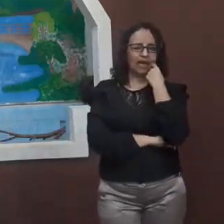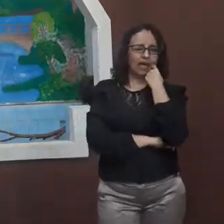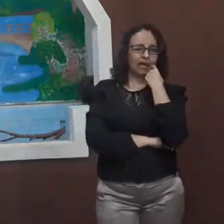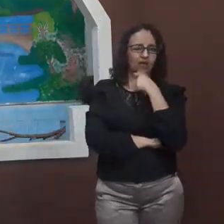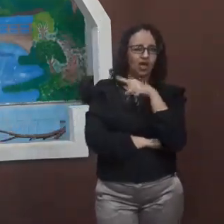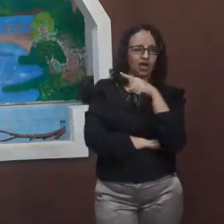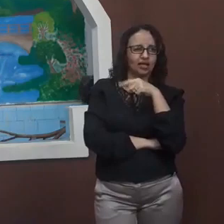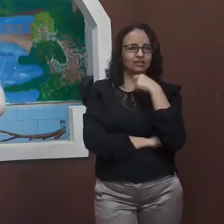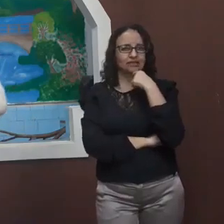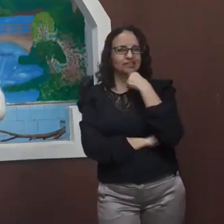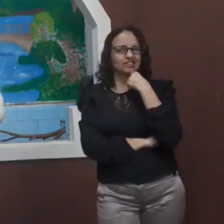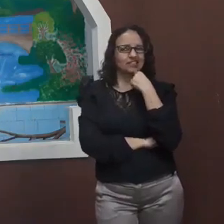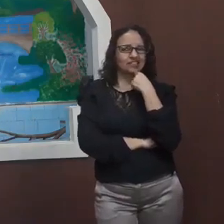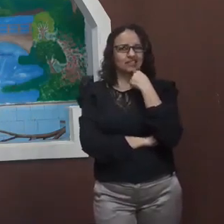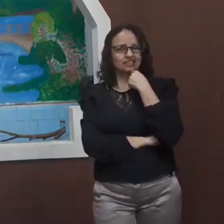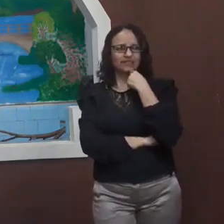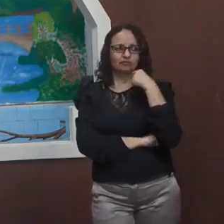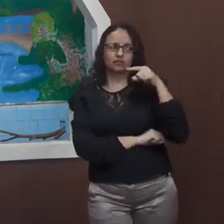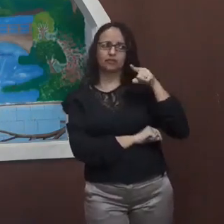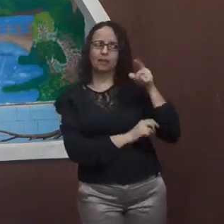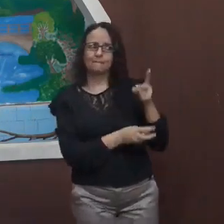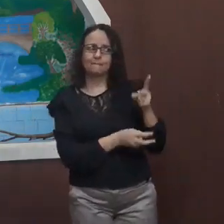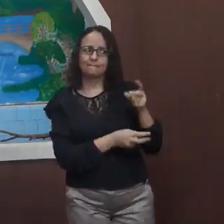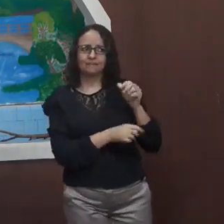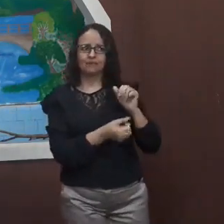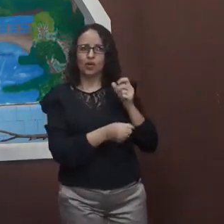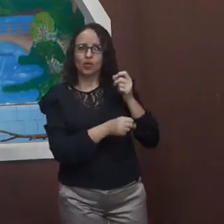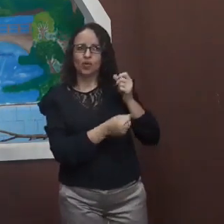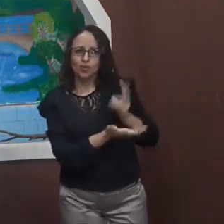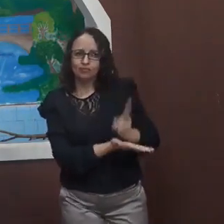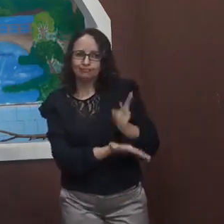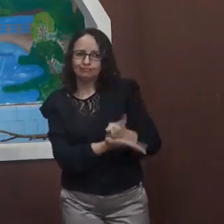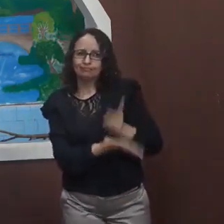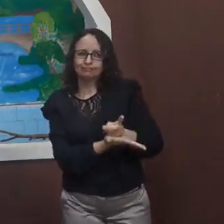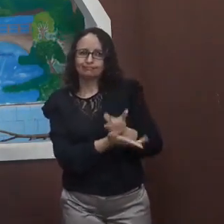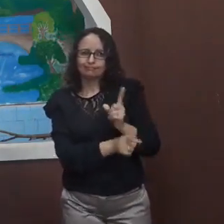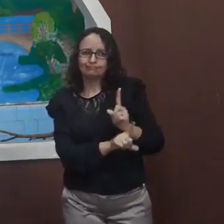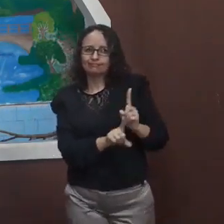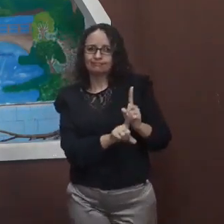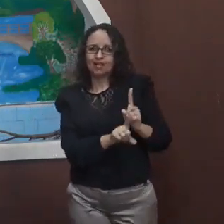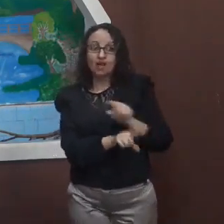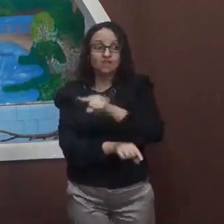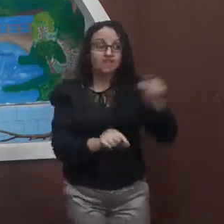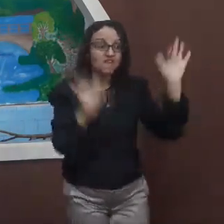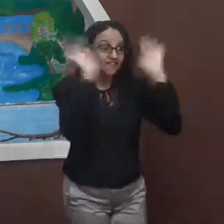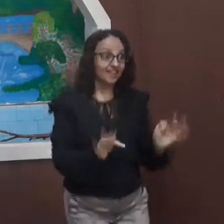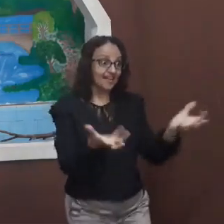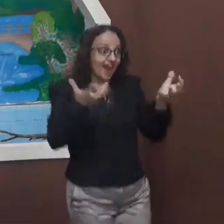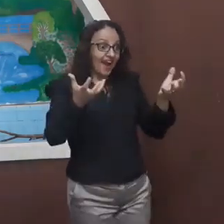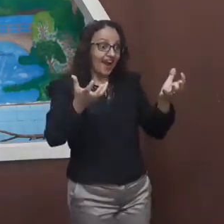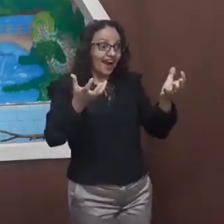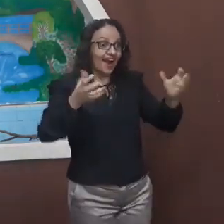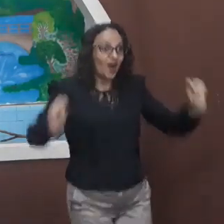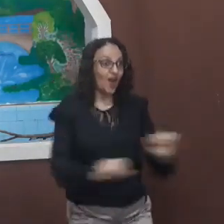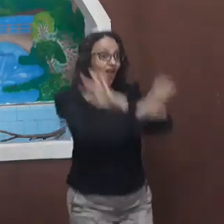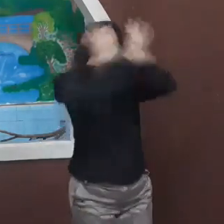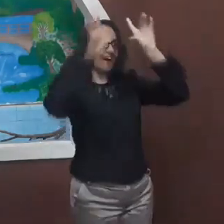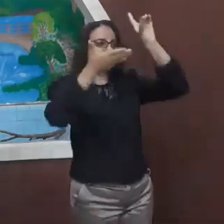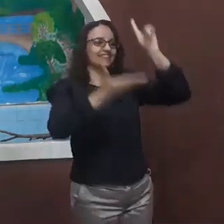meio desanimado agora, vai que você não persevera no glória a Deus. Não, vou fazer o teste. Quem quer ser feliz? Dá um glória a Deus? Glória